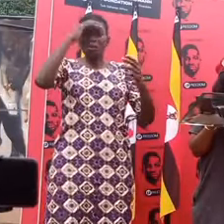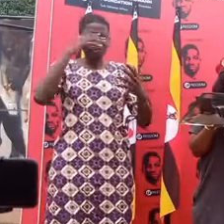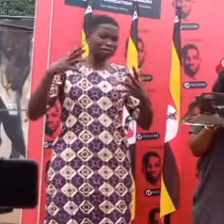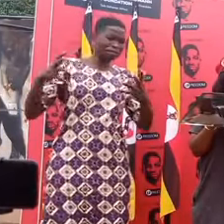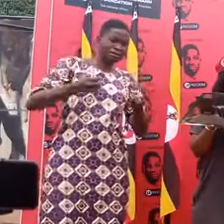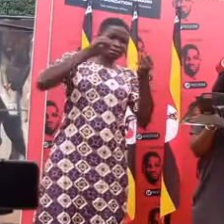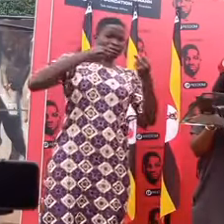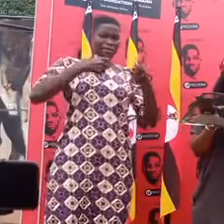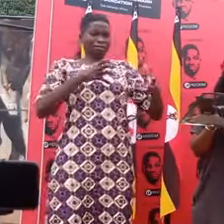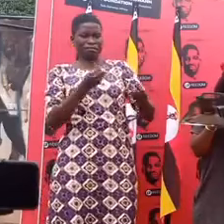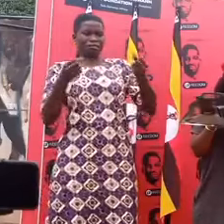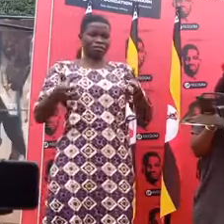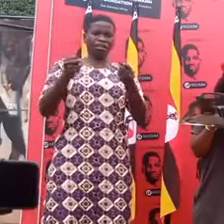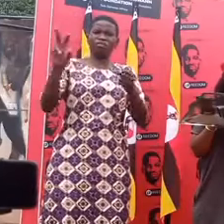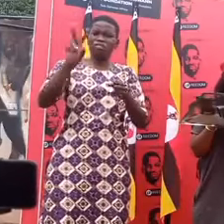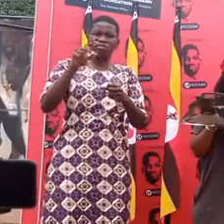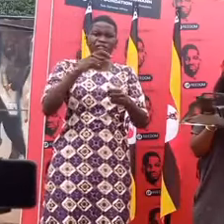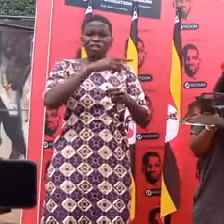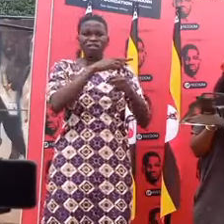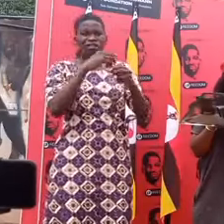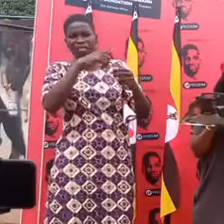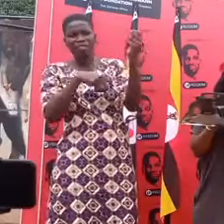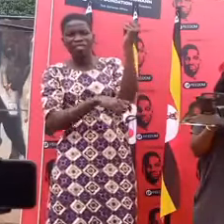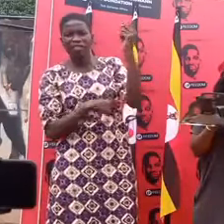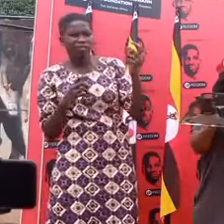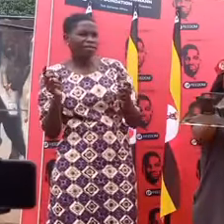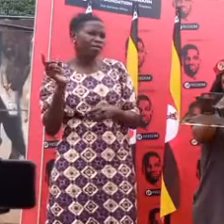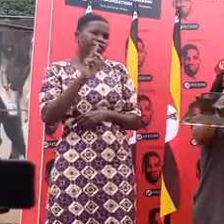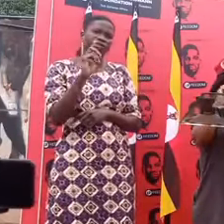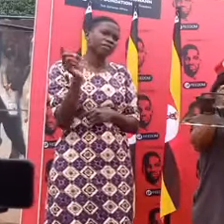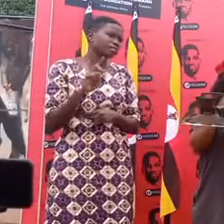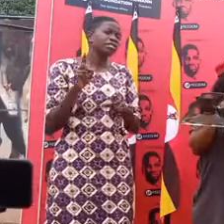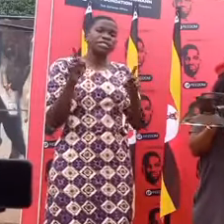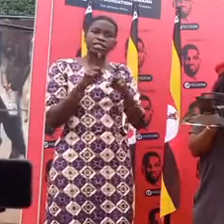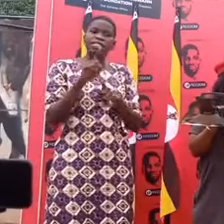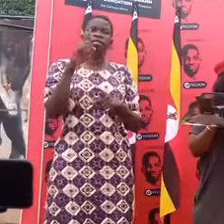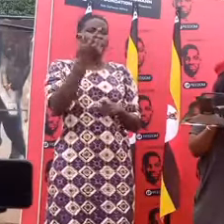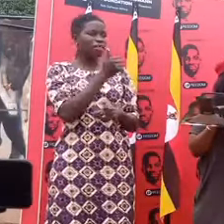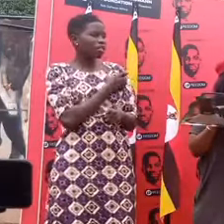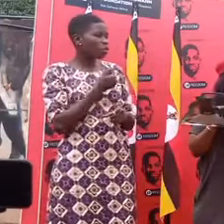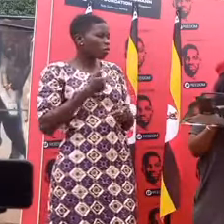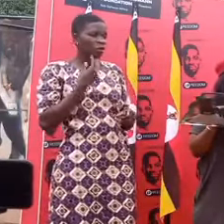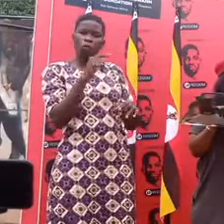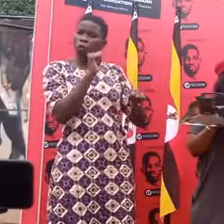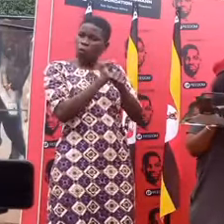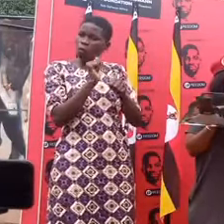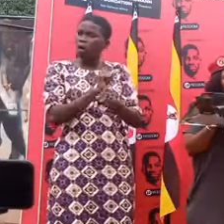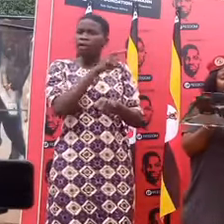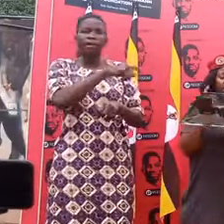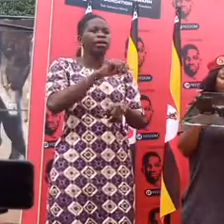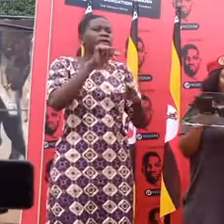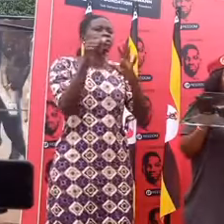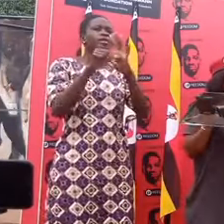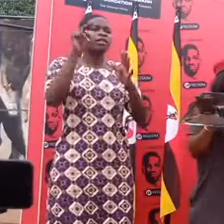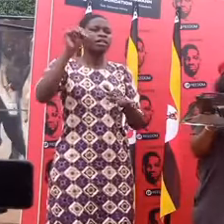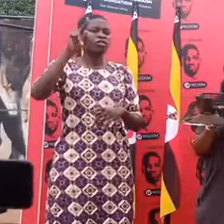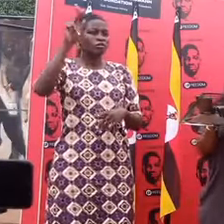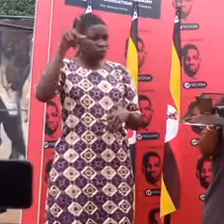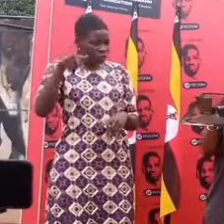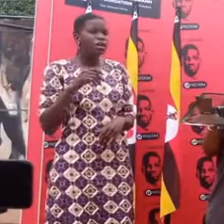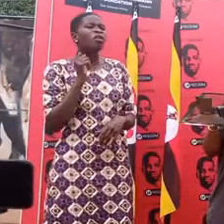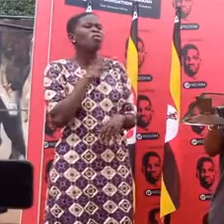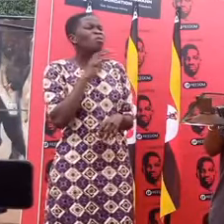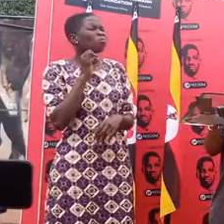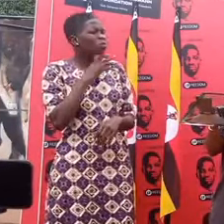polisi je kwa saganya mwimi mjawi. Na bachala balala abamu wano chitongole chibina cha NUP na balala